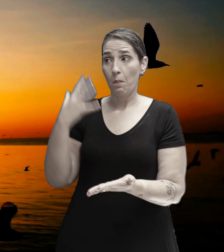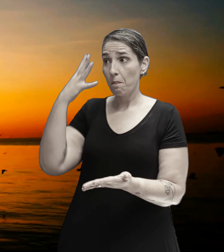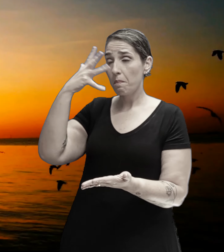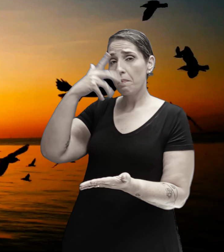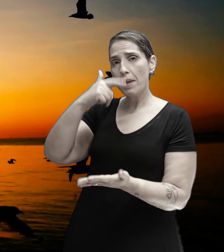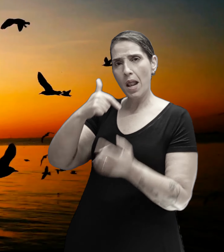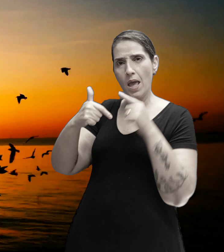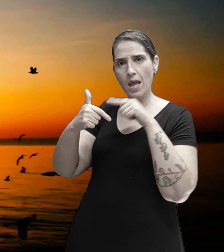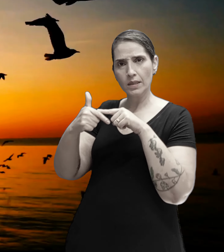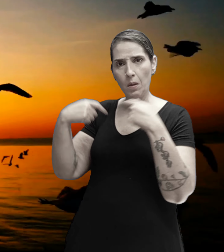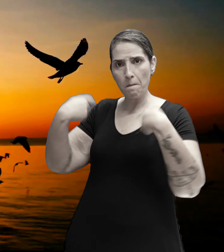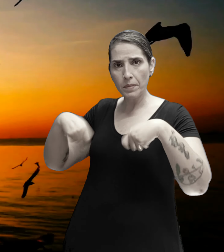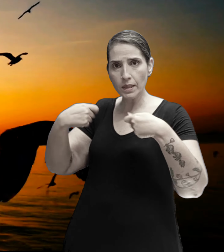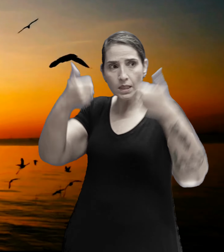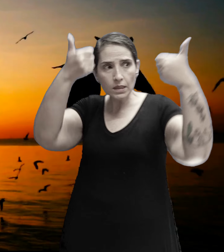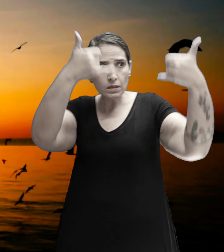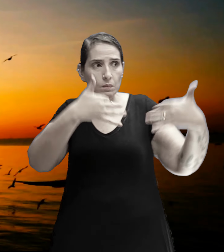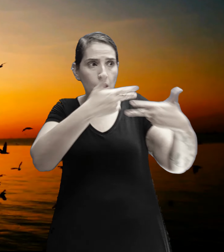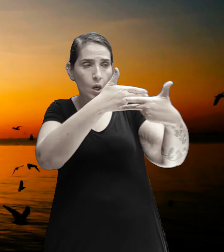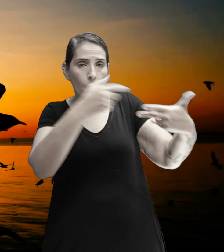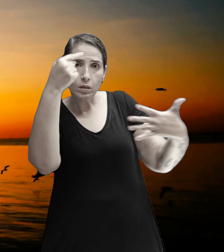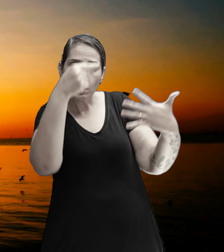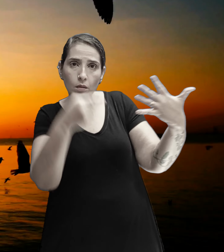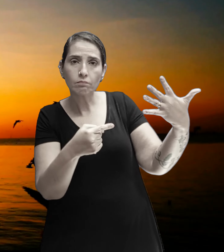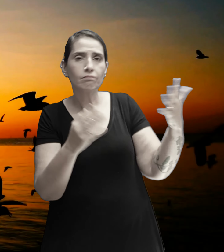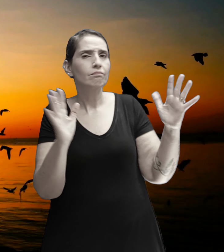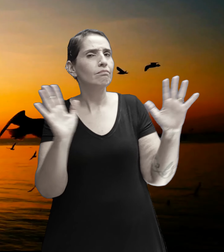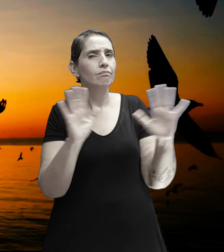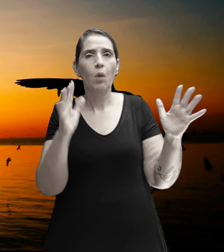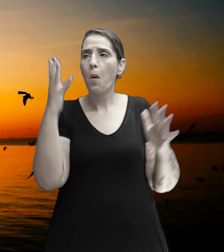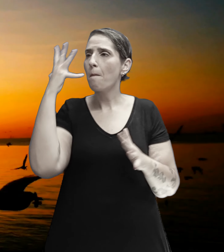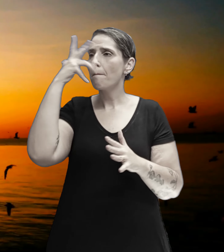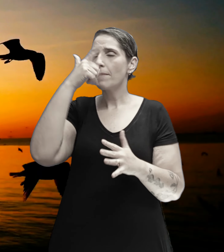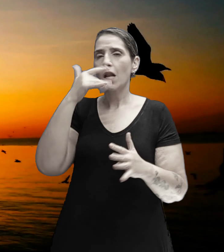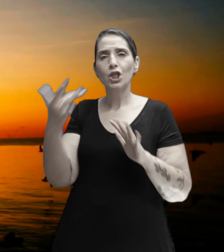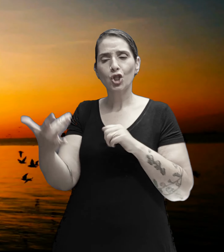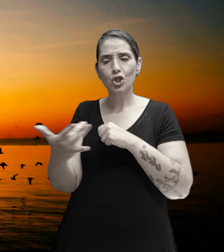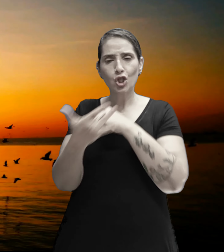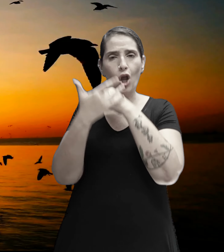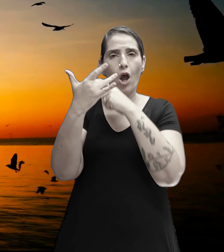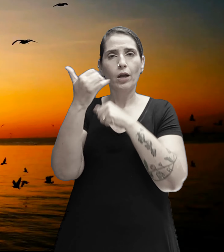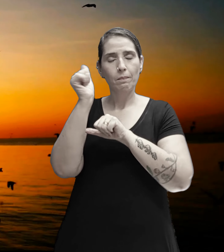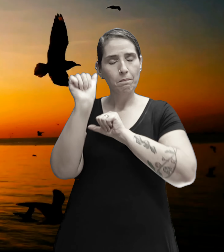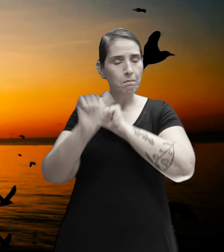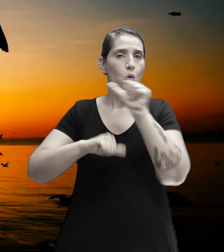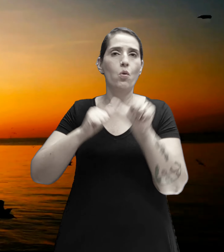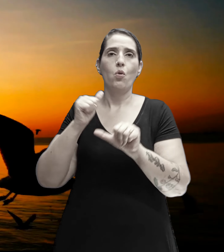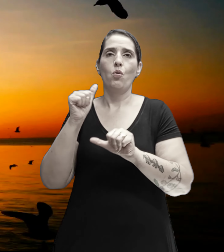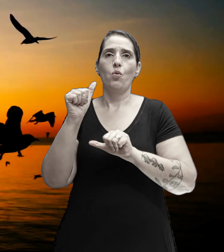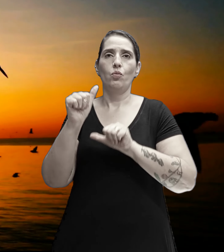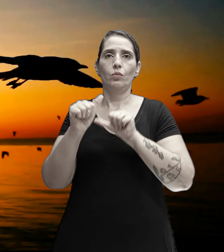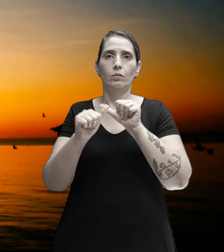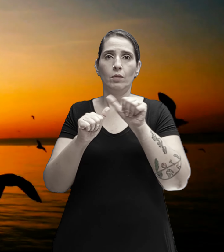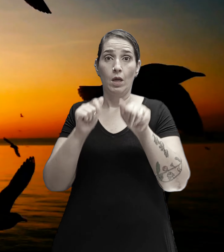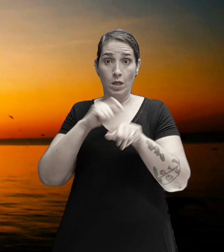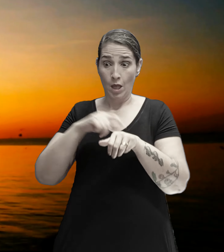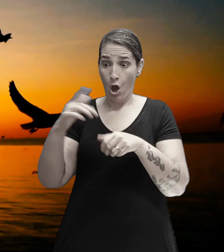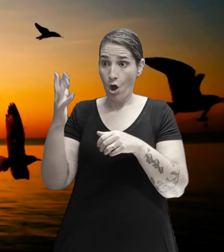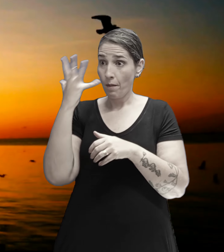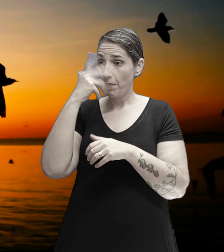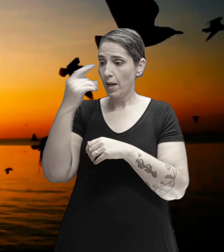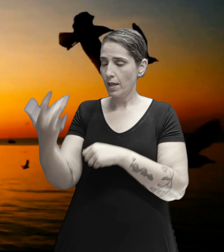A beleza não exige explicações. Ela apenas toca e nos transforma. E ao